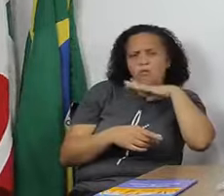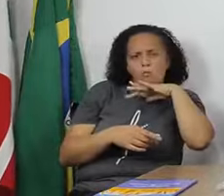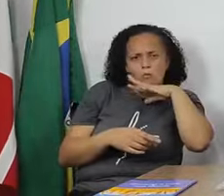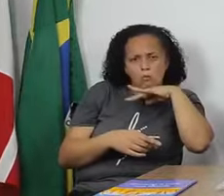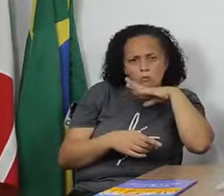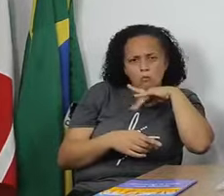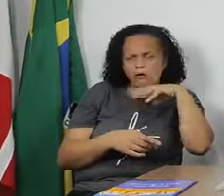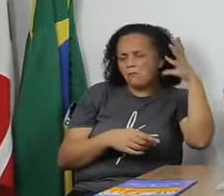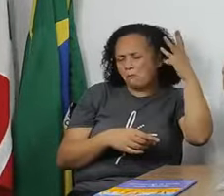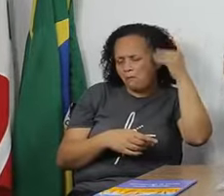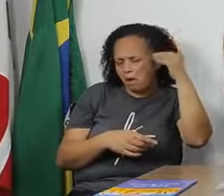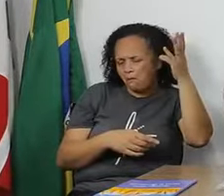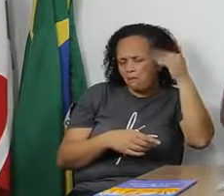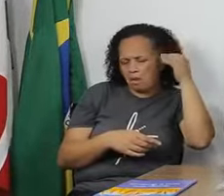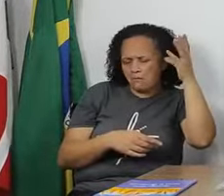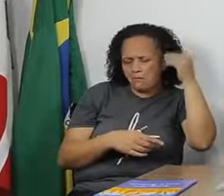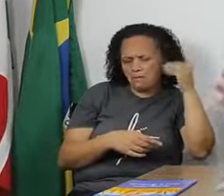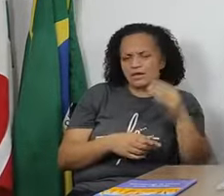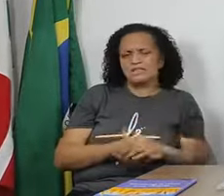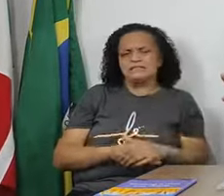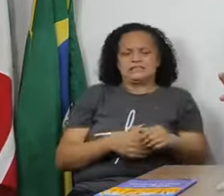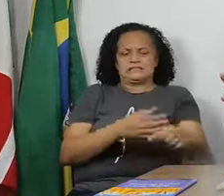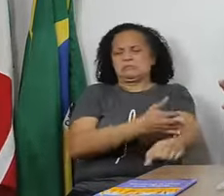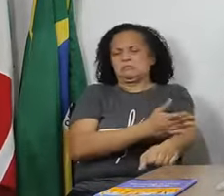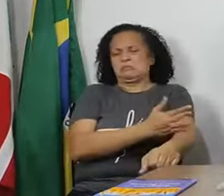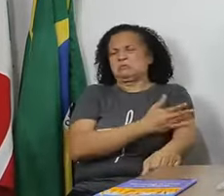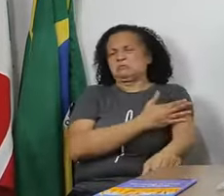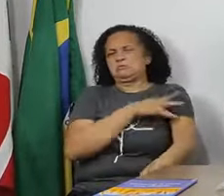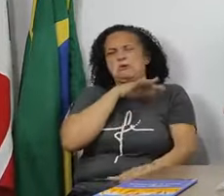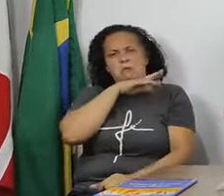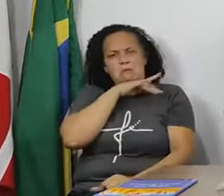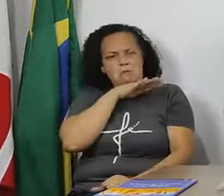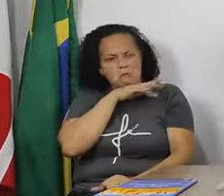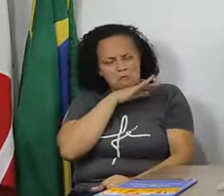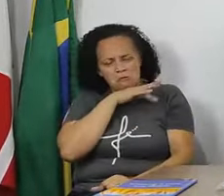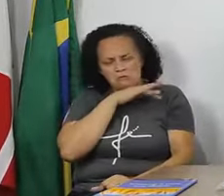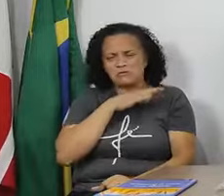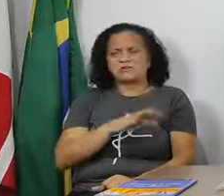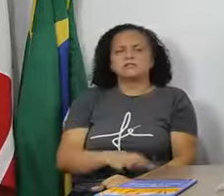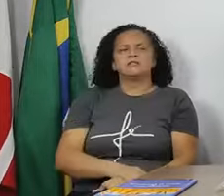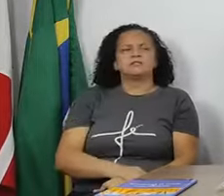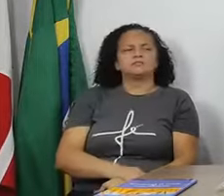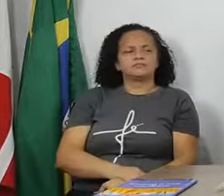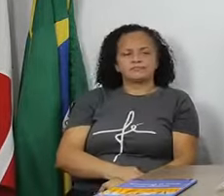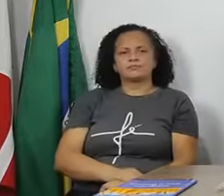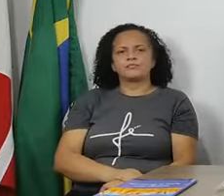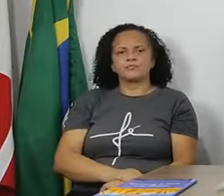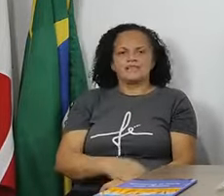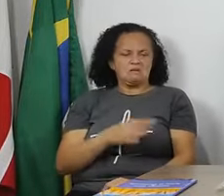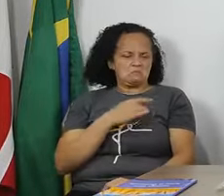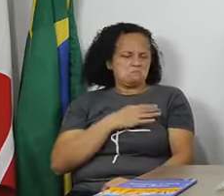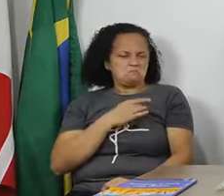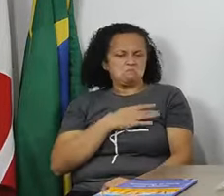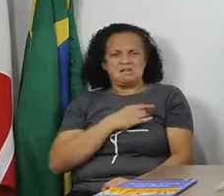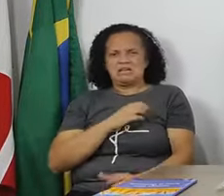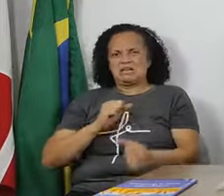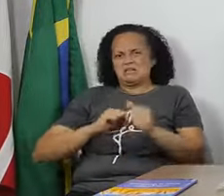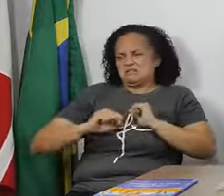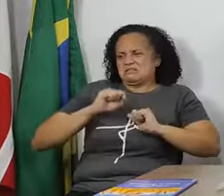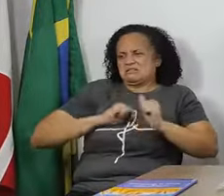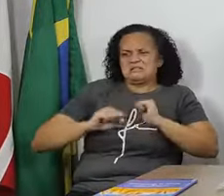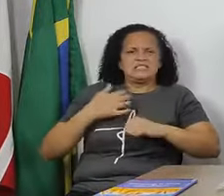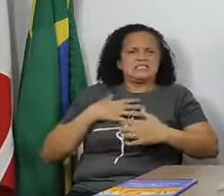mente, as emoções negativas que atacam as nossas emoções, como o medo, a ansiedade, a